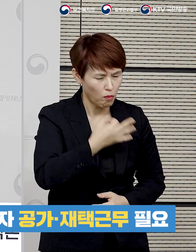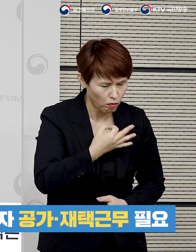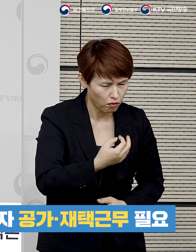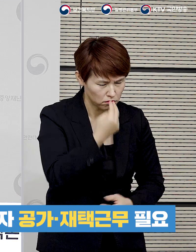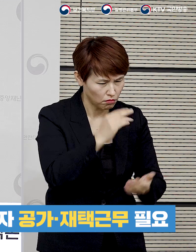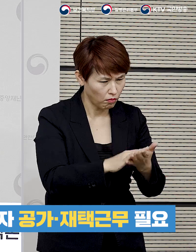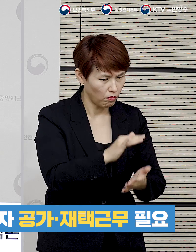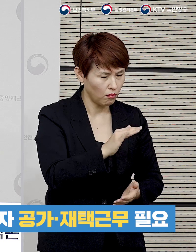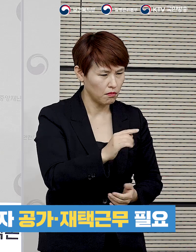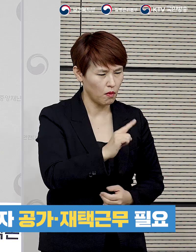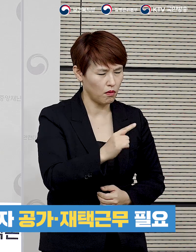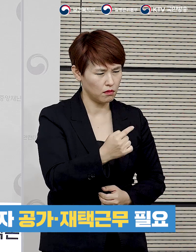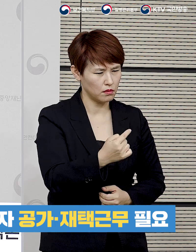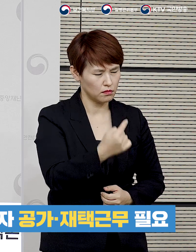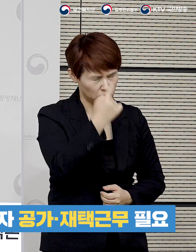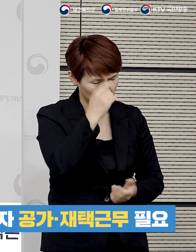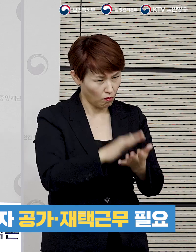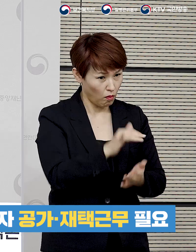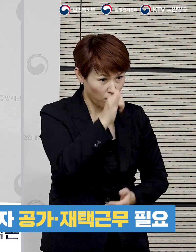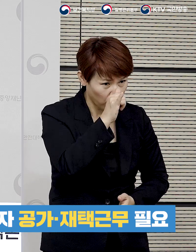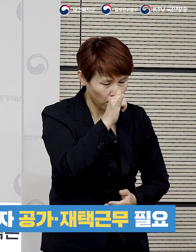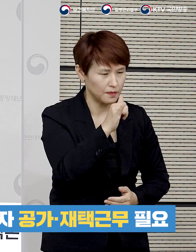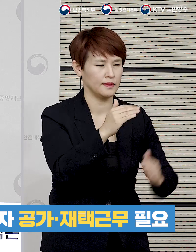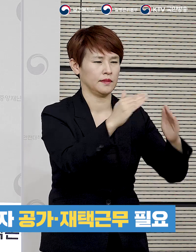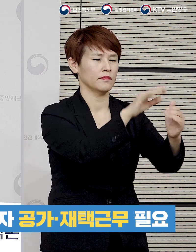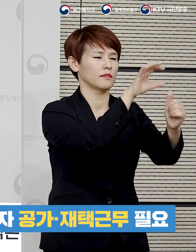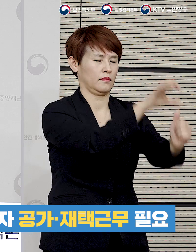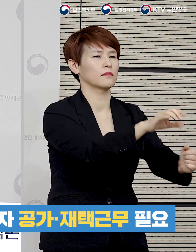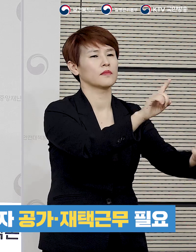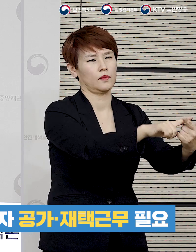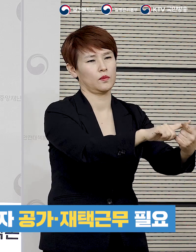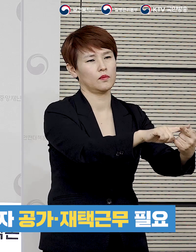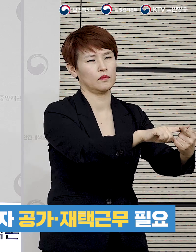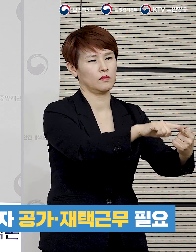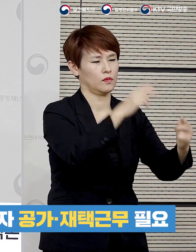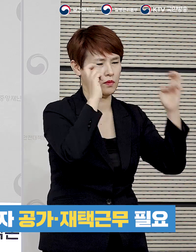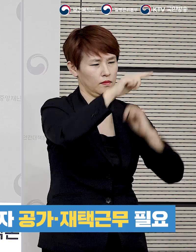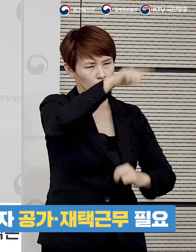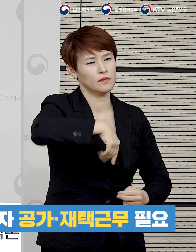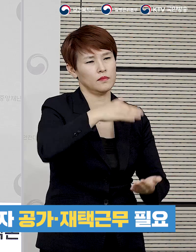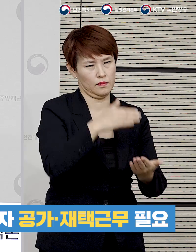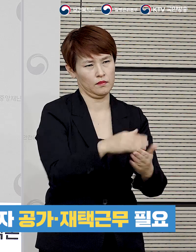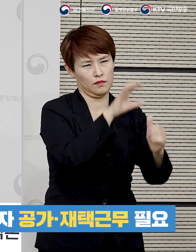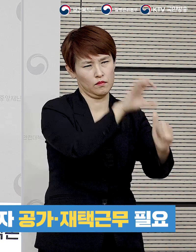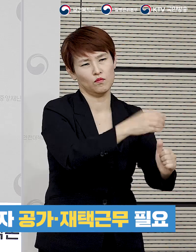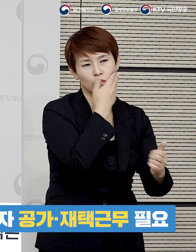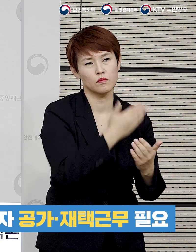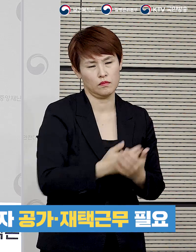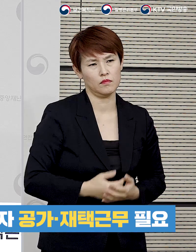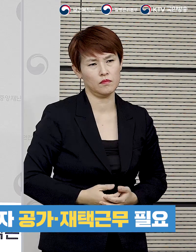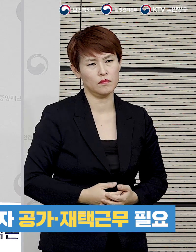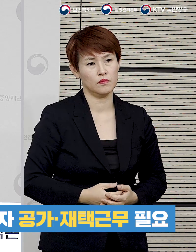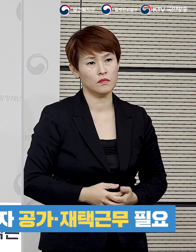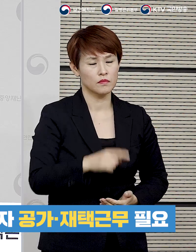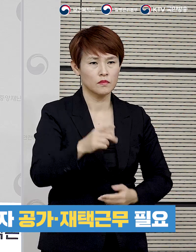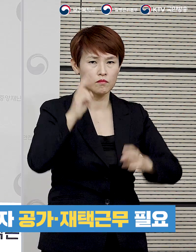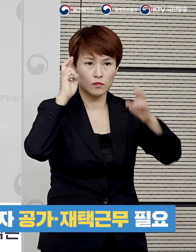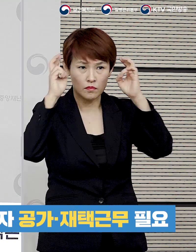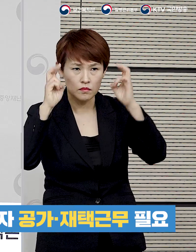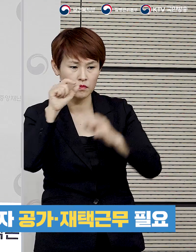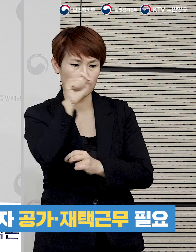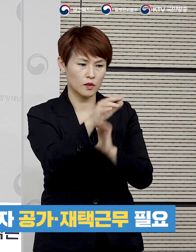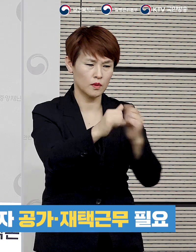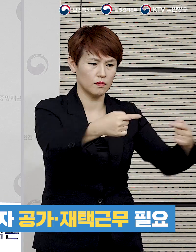증상이 있는 직원은 공가나 재택근무를 할 수 있도록 하는 것이 매우 중요합니다. 이러한